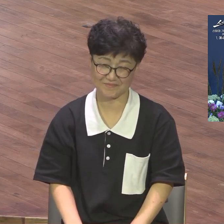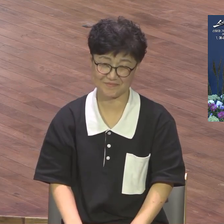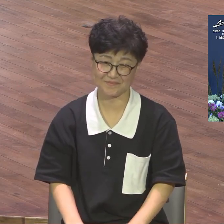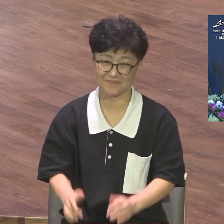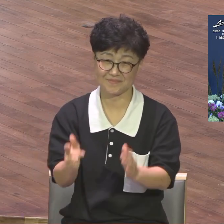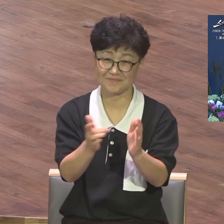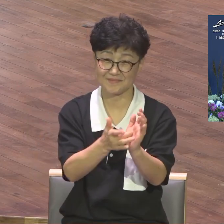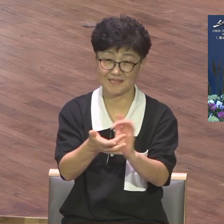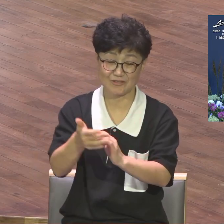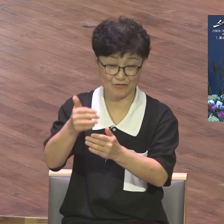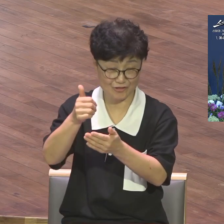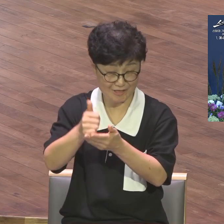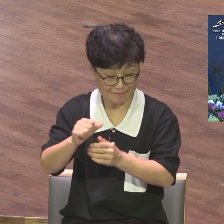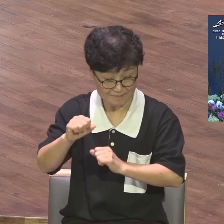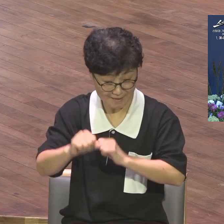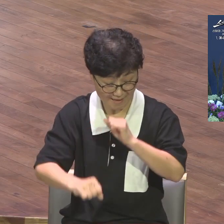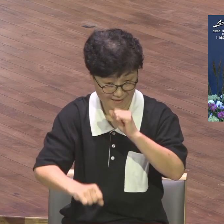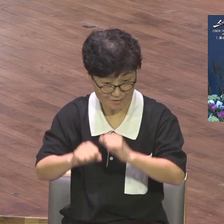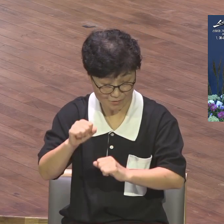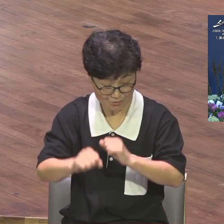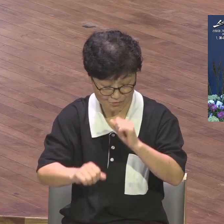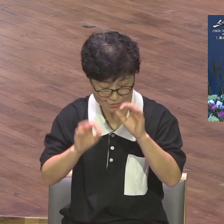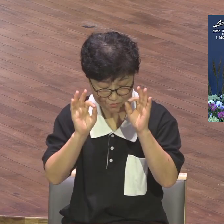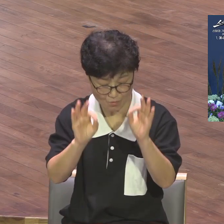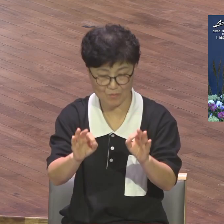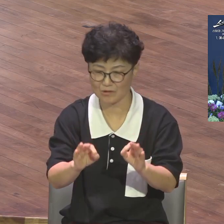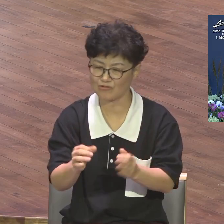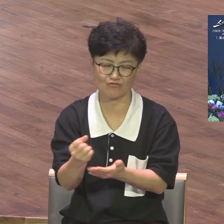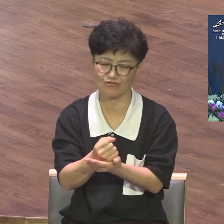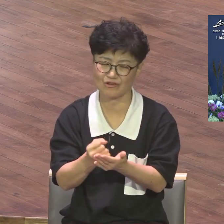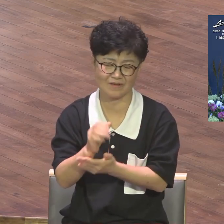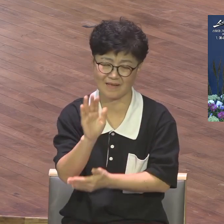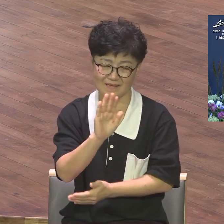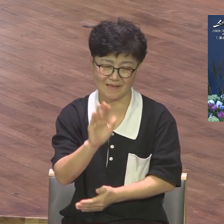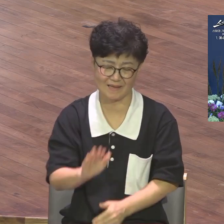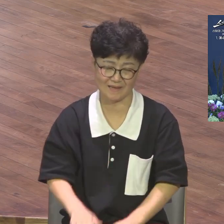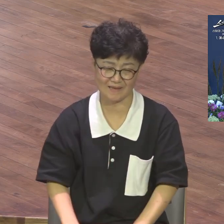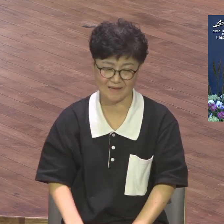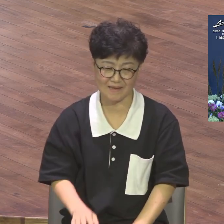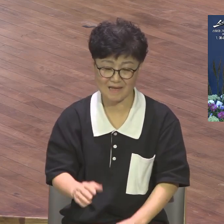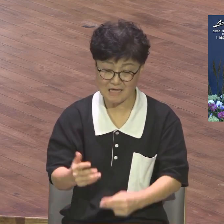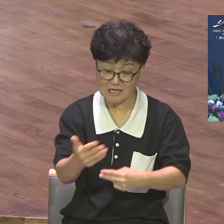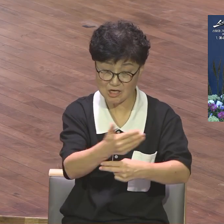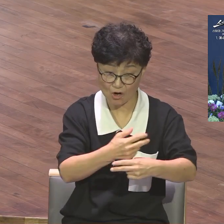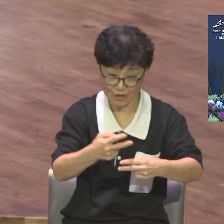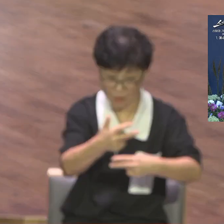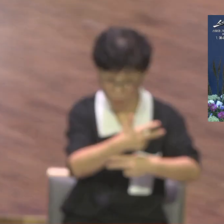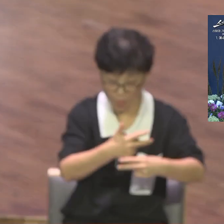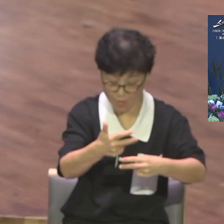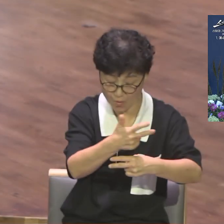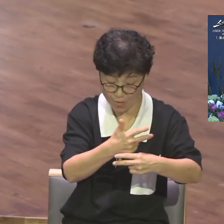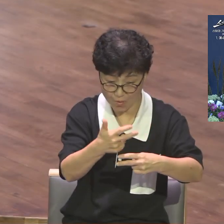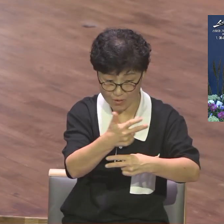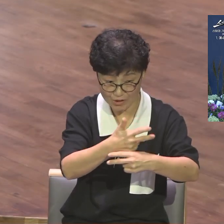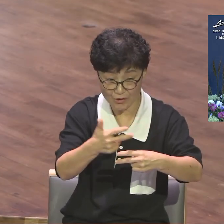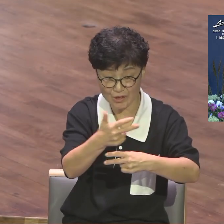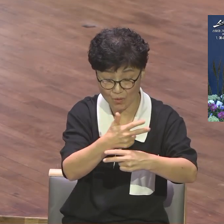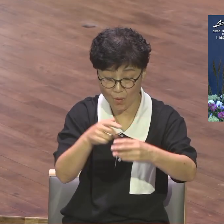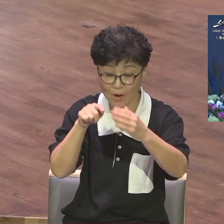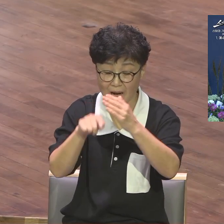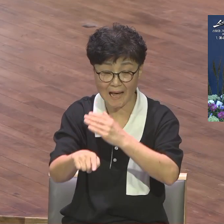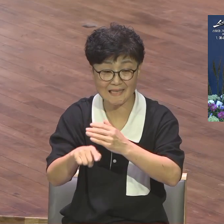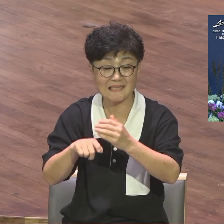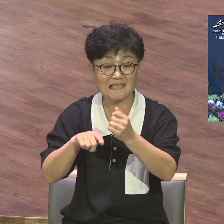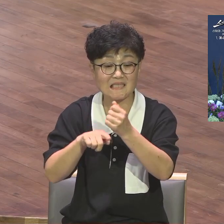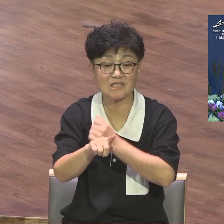예수님의 행적 자체가 오늘 우연이 아닌 거죠. 여리고로 들어가 지나가미러라. 일부러 사실은 삭개오라는 인물을